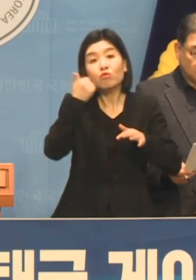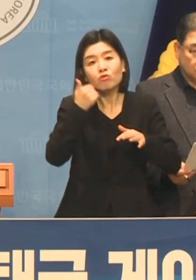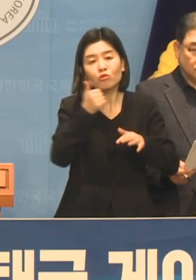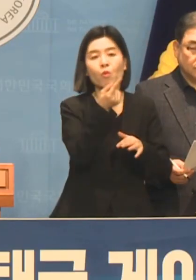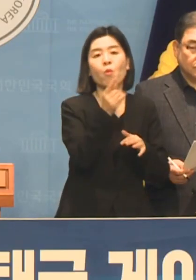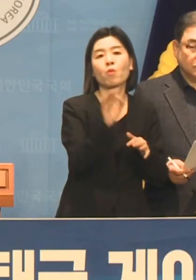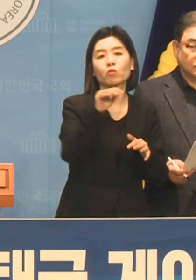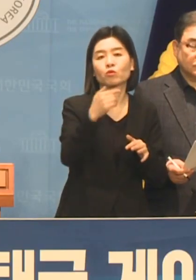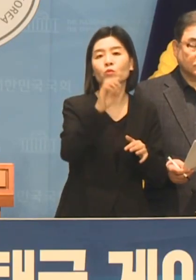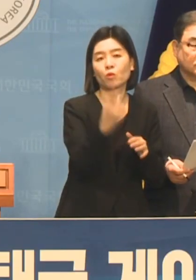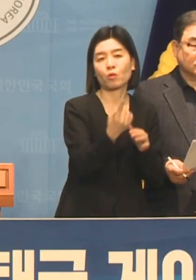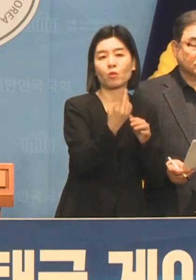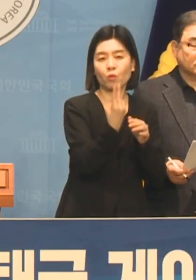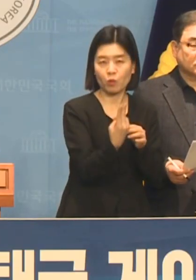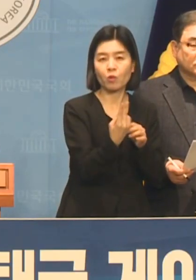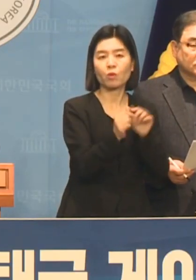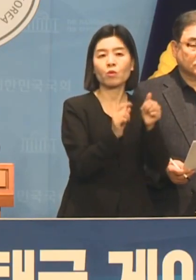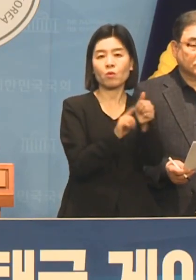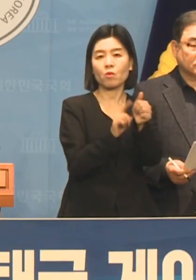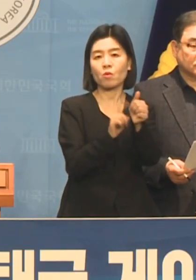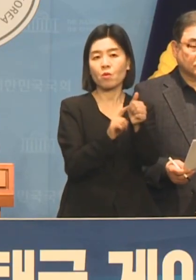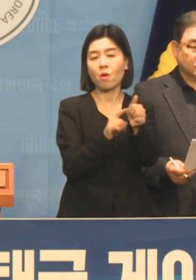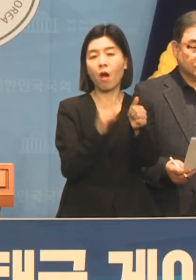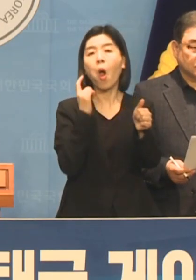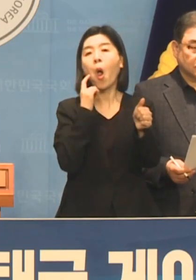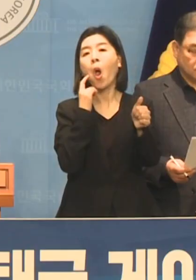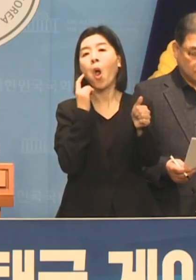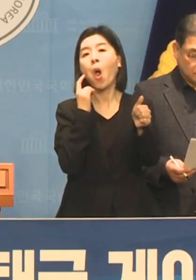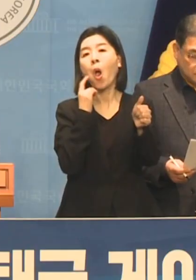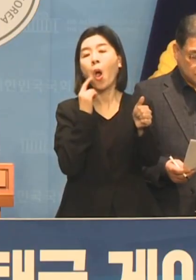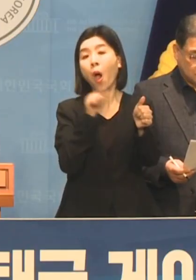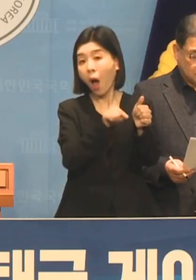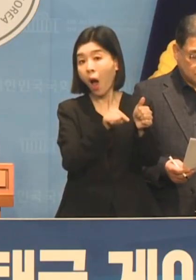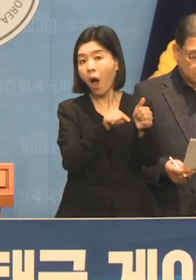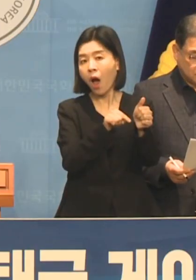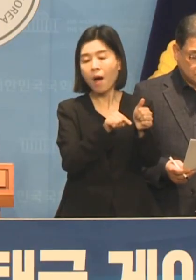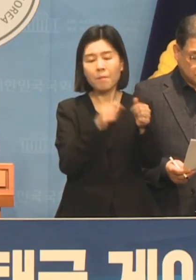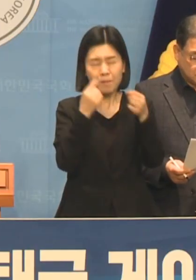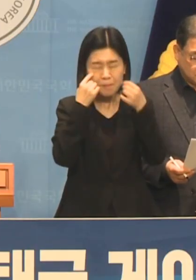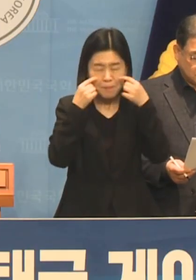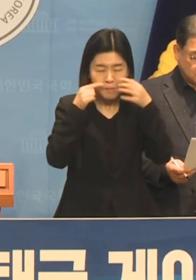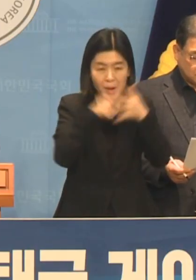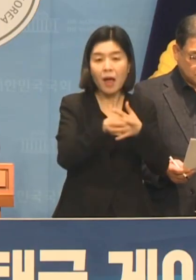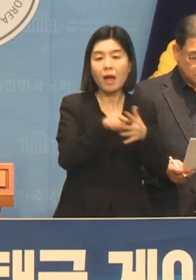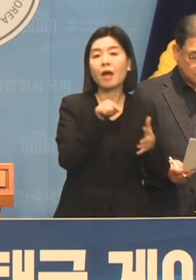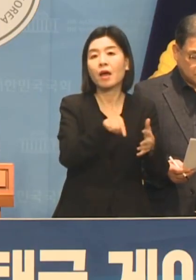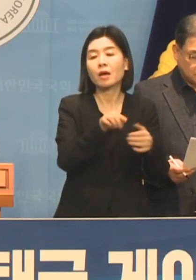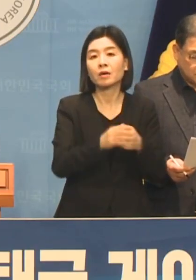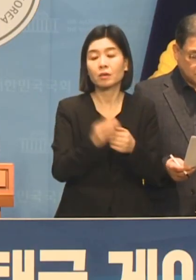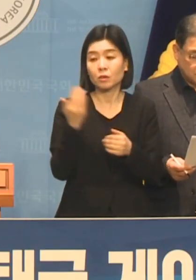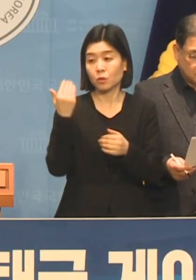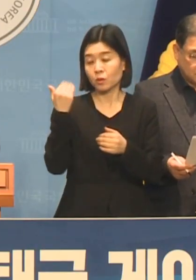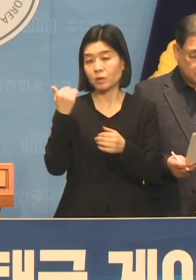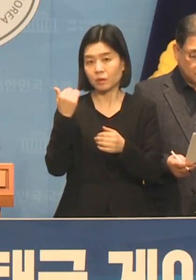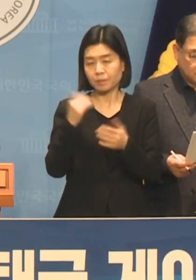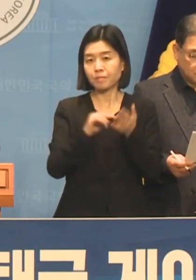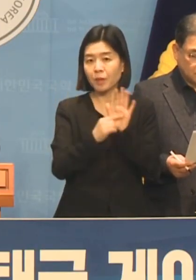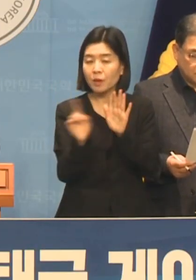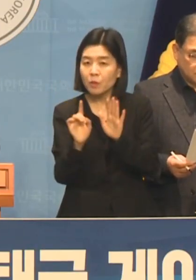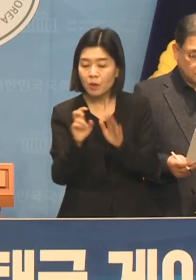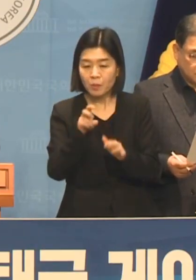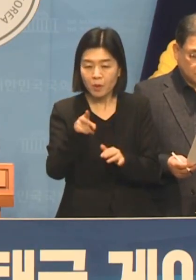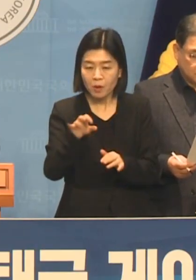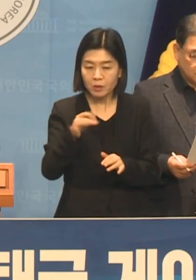주장해온 홍준표 시장의 거짓 해명이 또다시 무너졌습니다. 최근 보도에 따르면